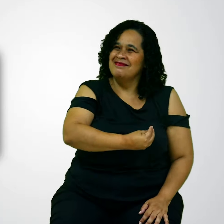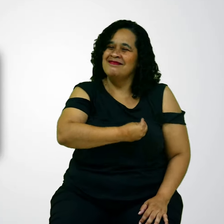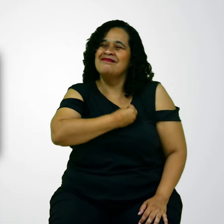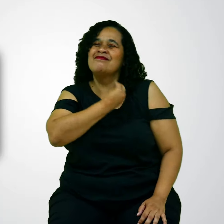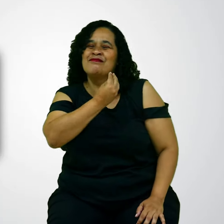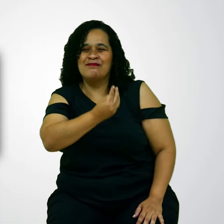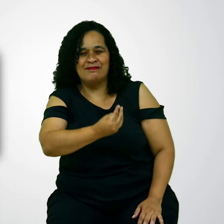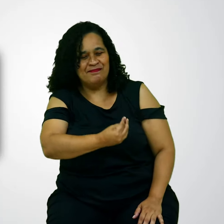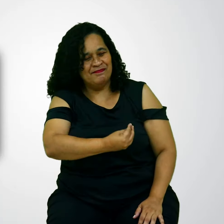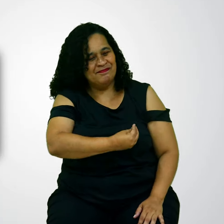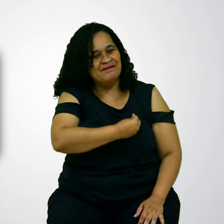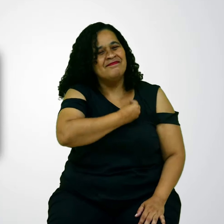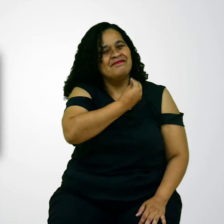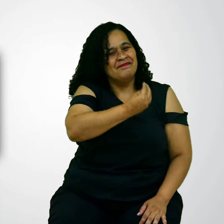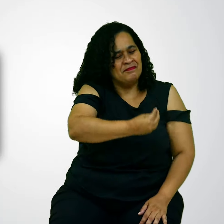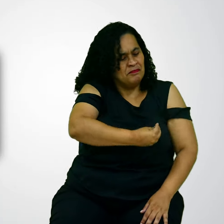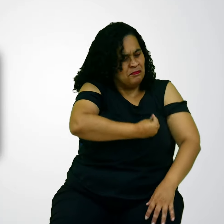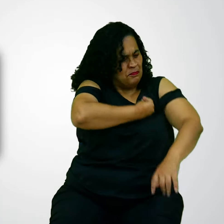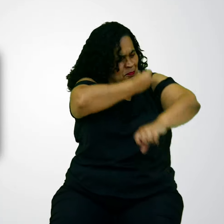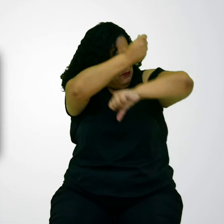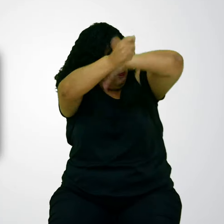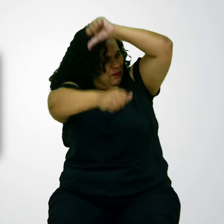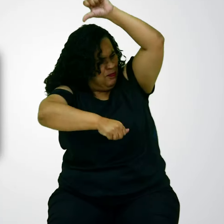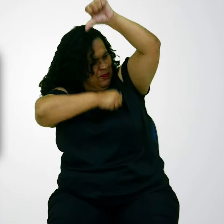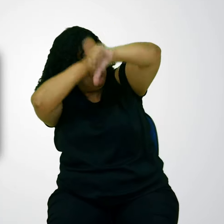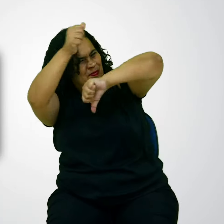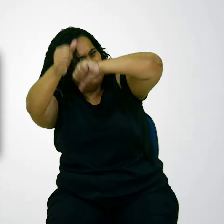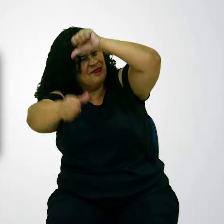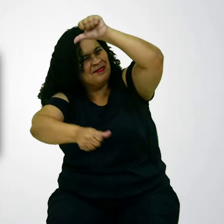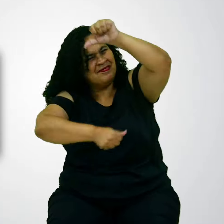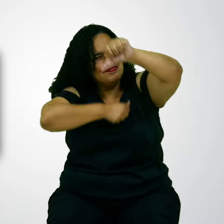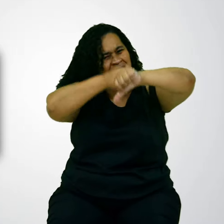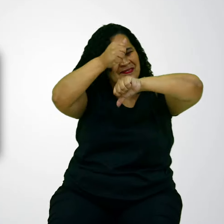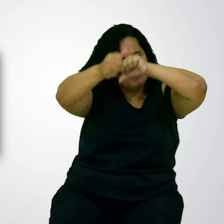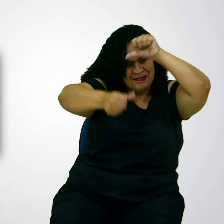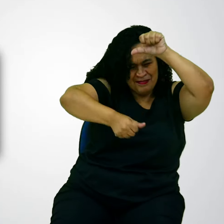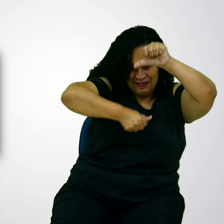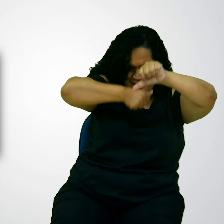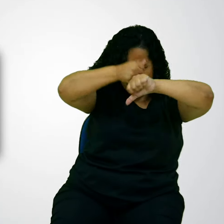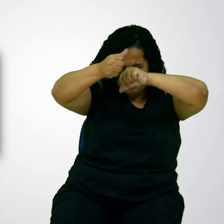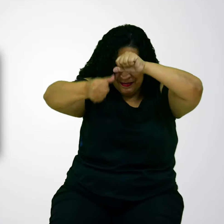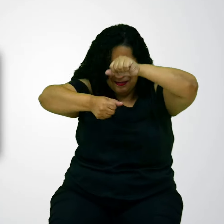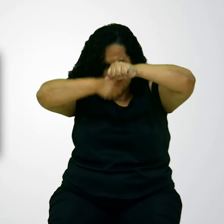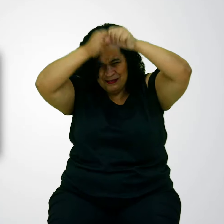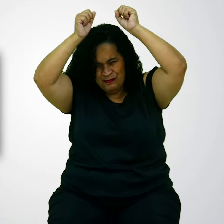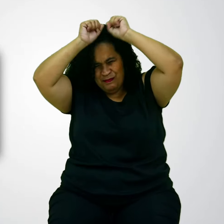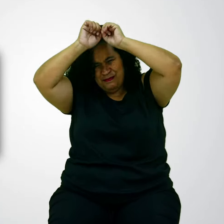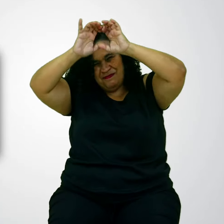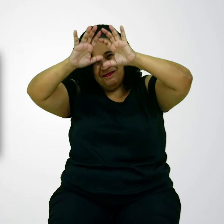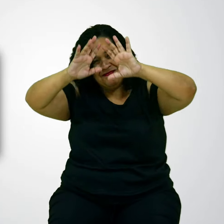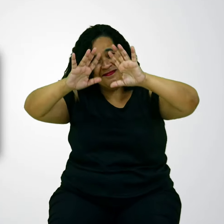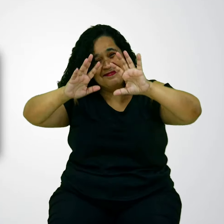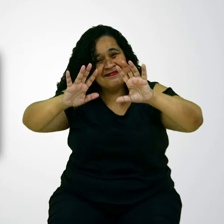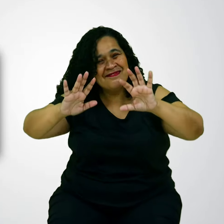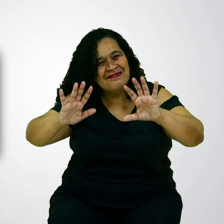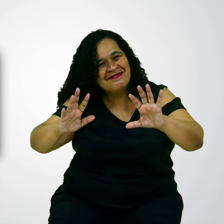e a transformou em vida abundante.